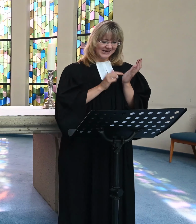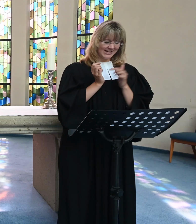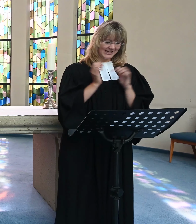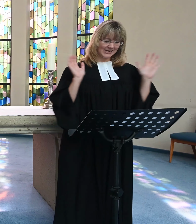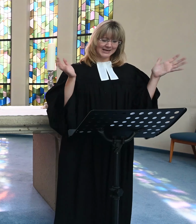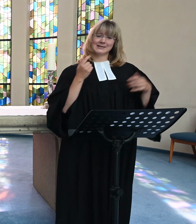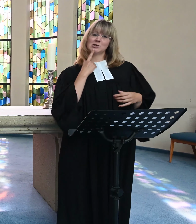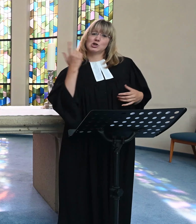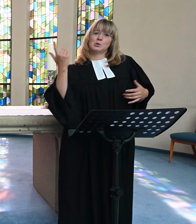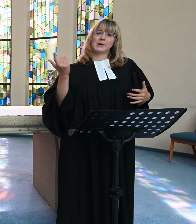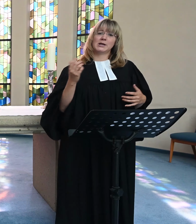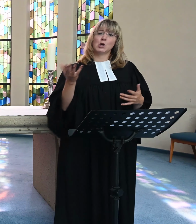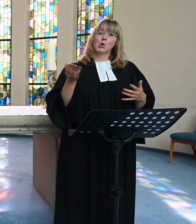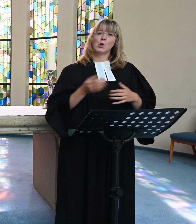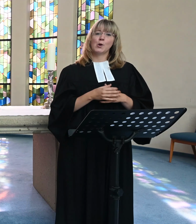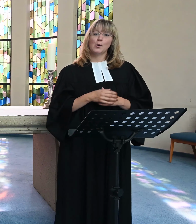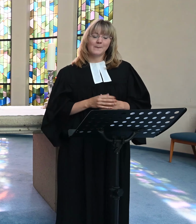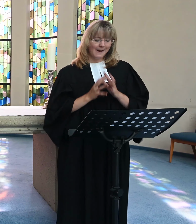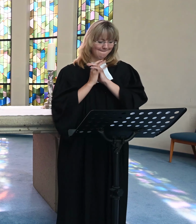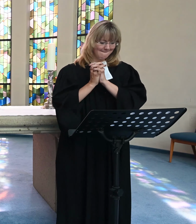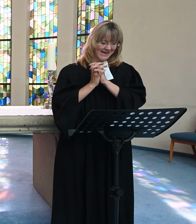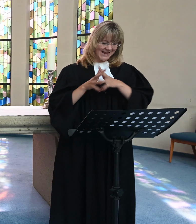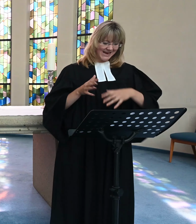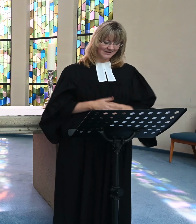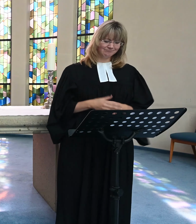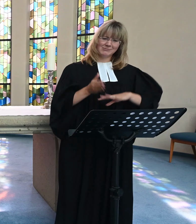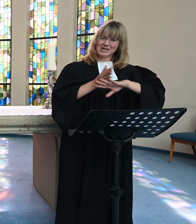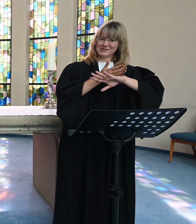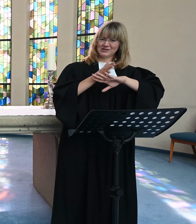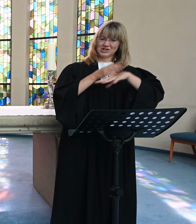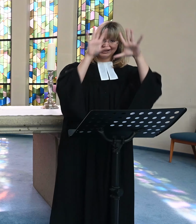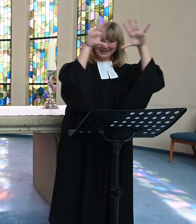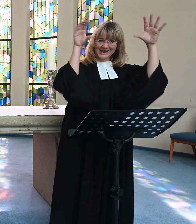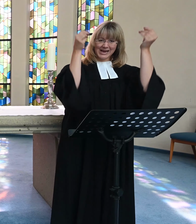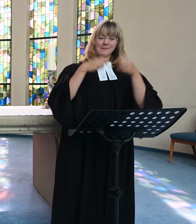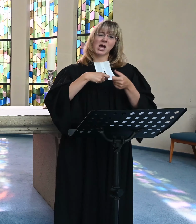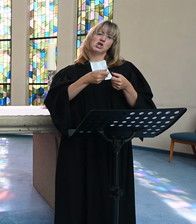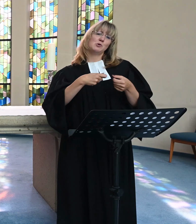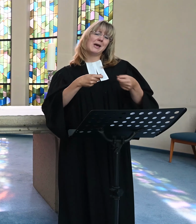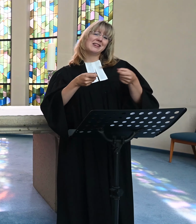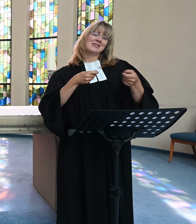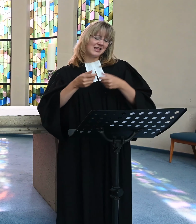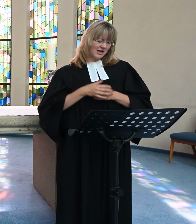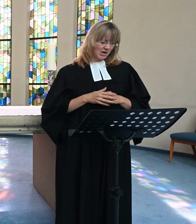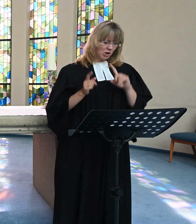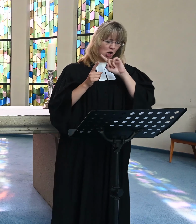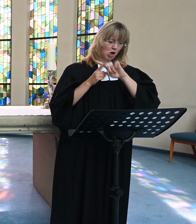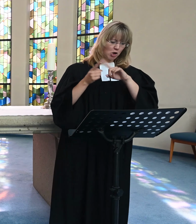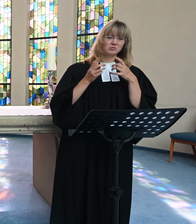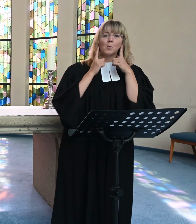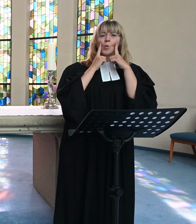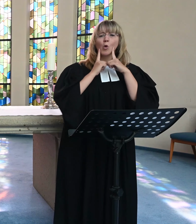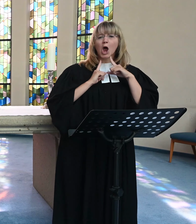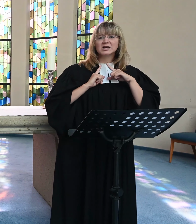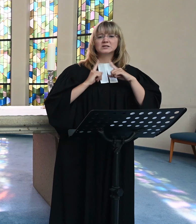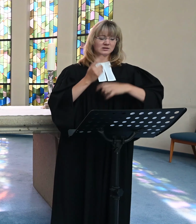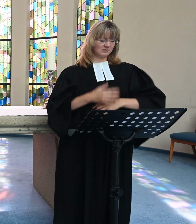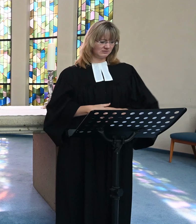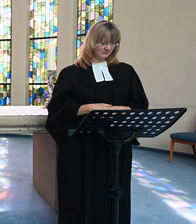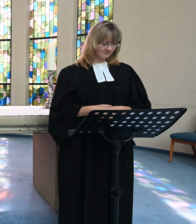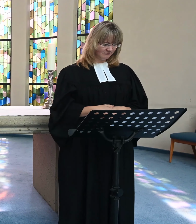sich zwischen seinen Ausführungen über das Spenden für Bedürftige und über das Fasten. Damit wird